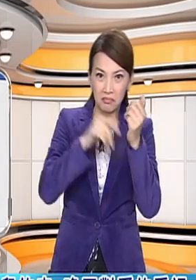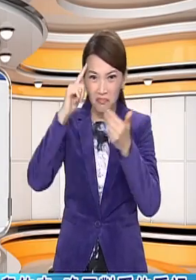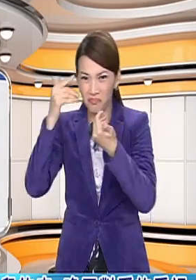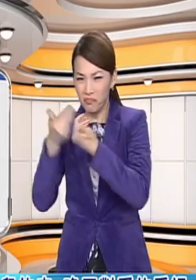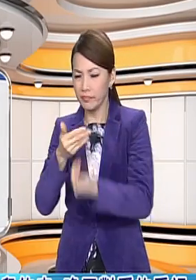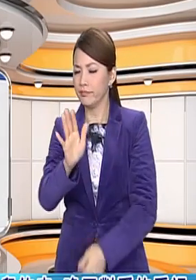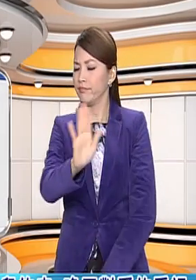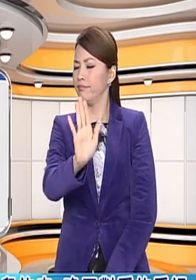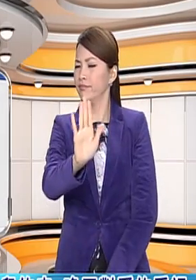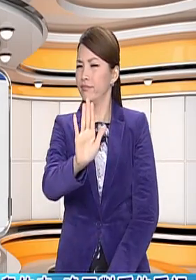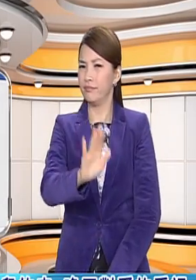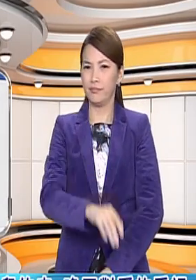支持死刑。